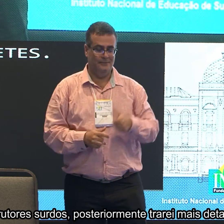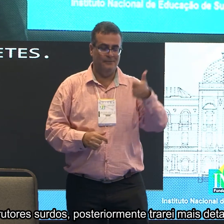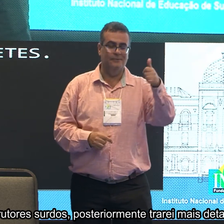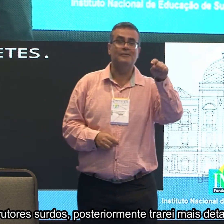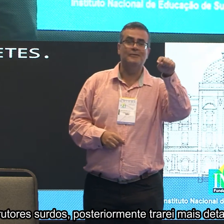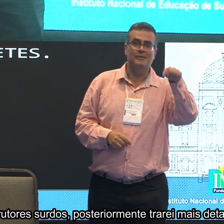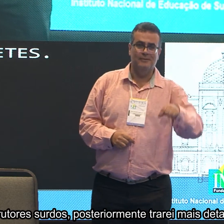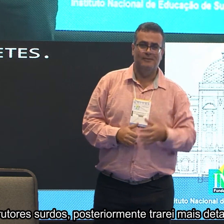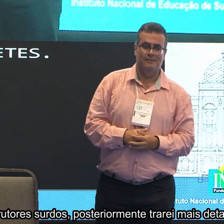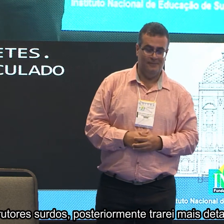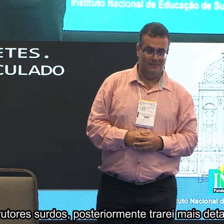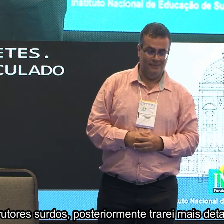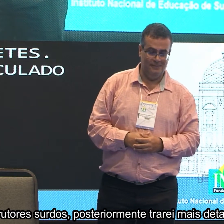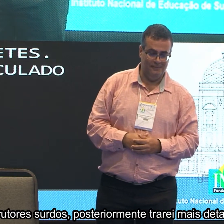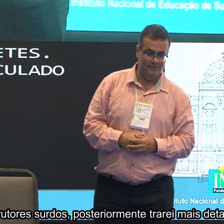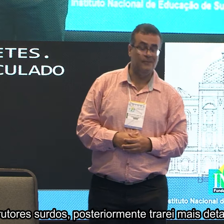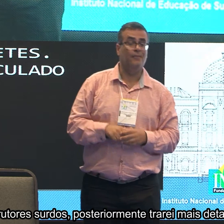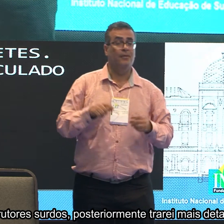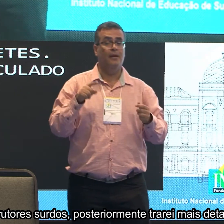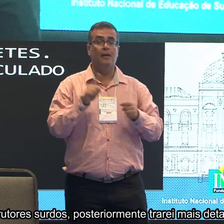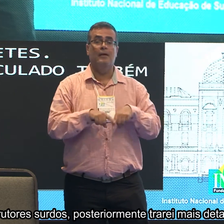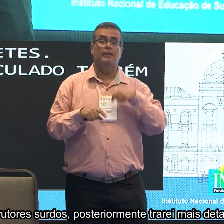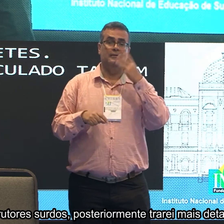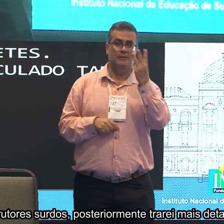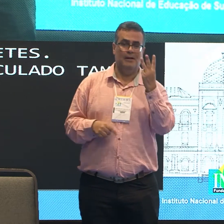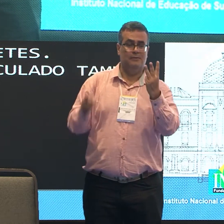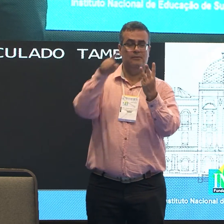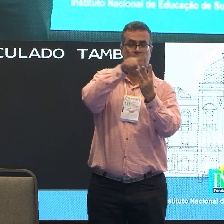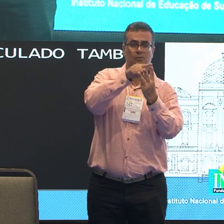surdos. Posteriormente trarei mais detalhes.